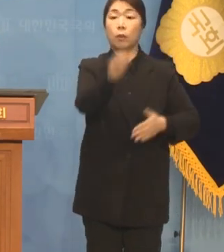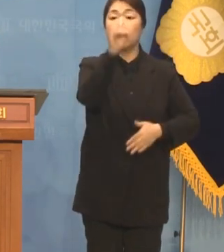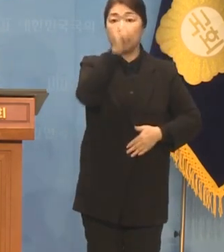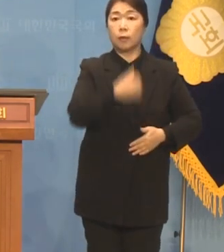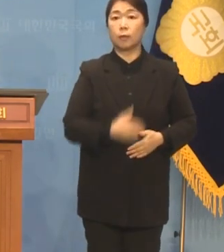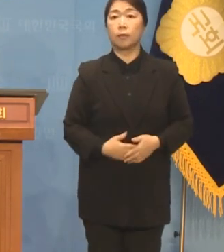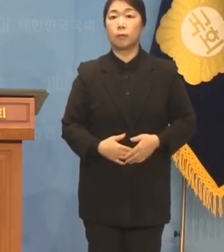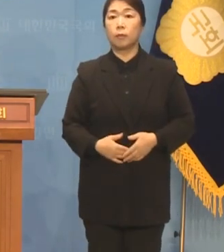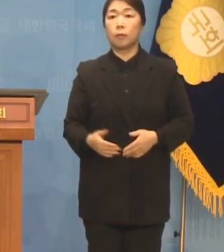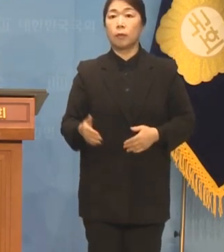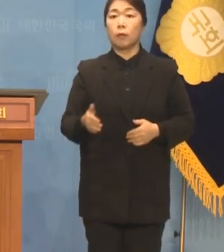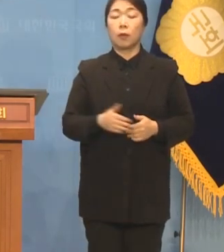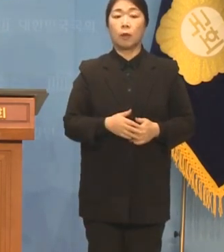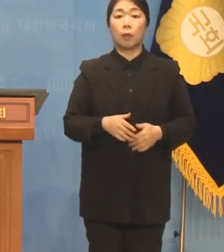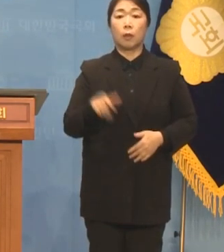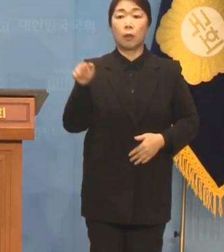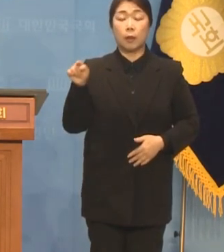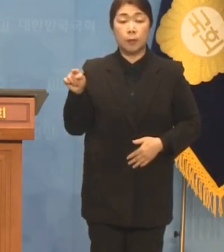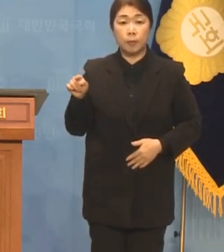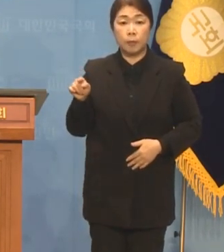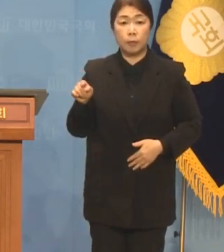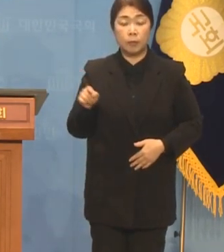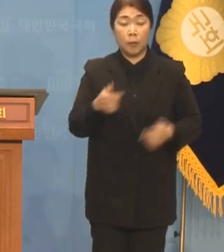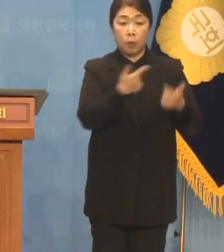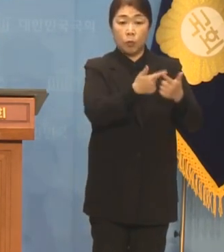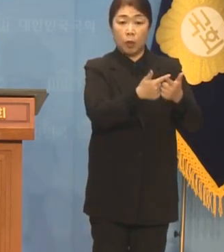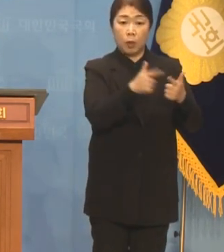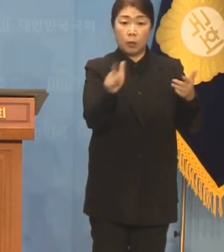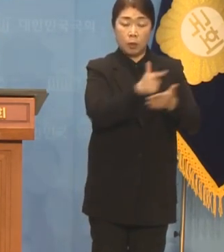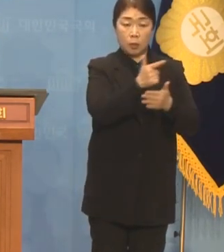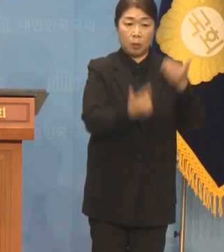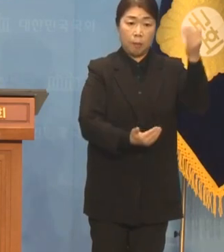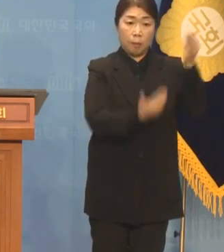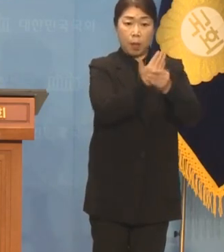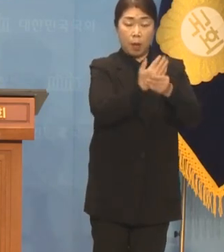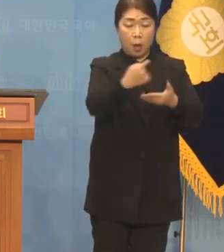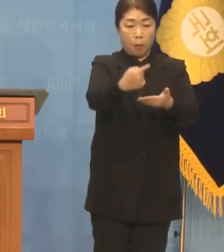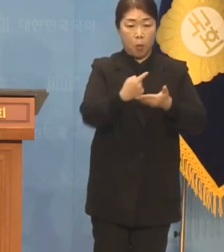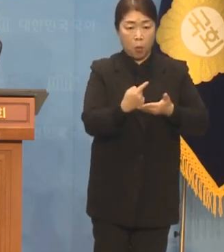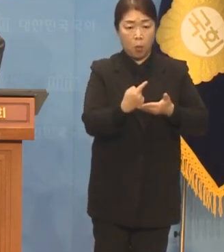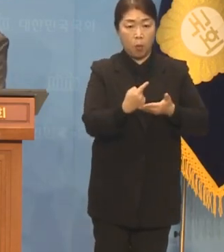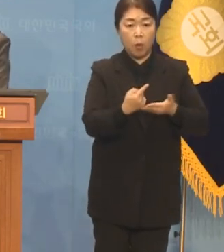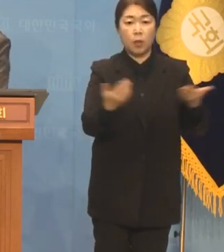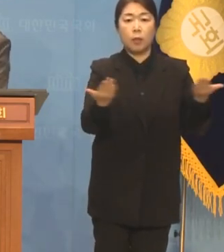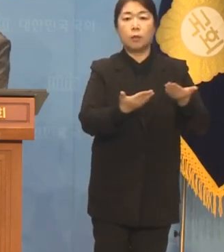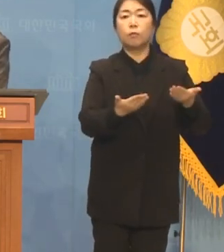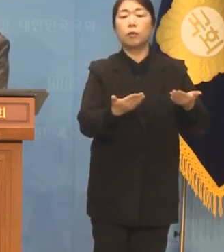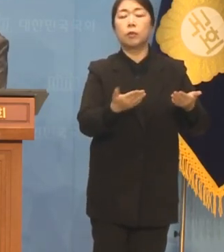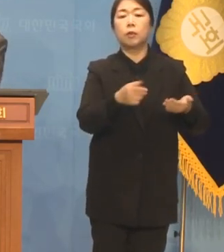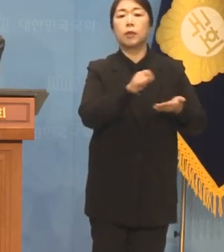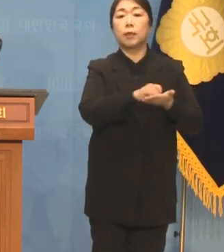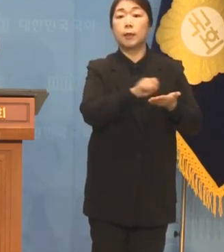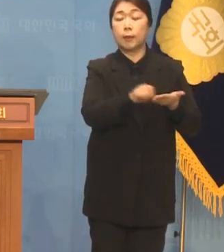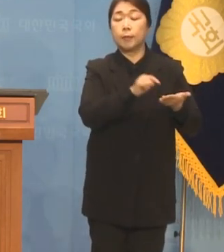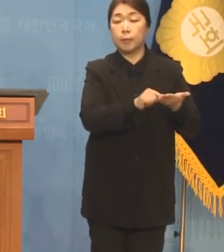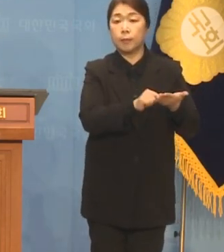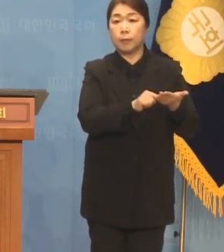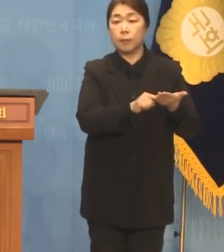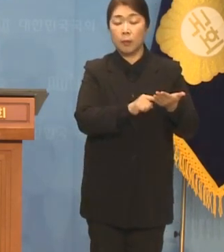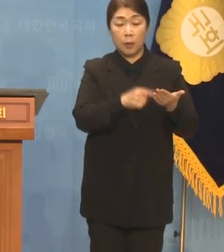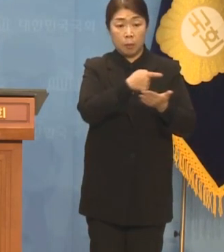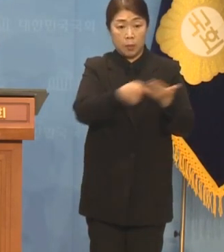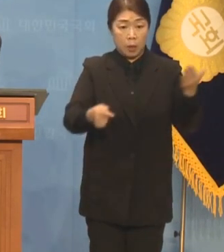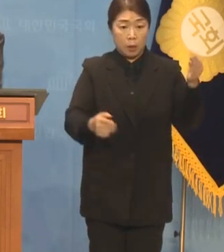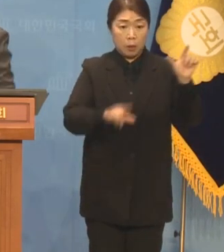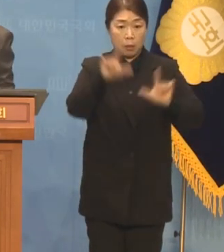그래서 강서구 대항동 구급 발생 보고 일보라고 제목이 되어 있고요. 피해